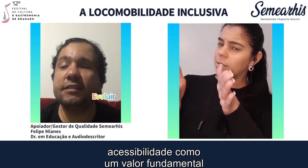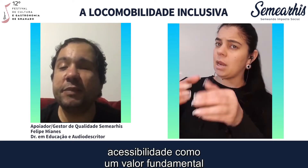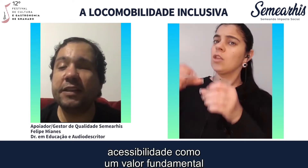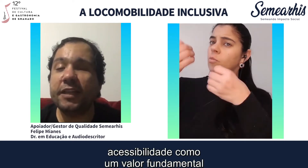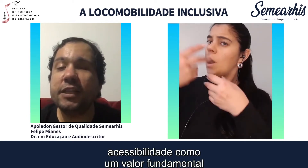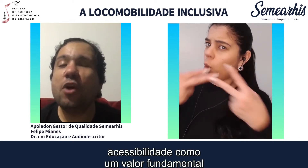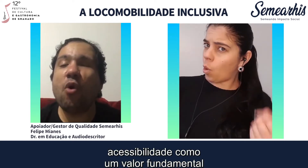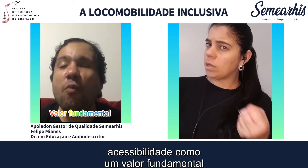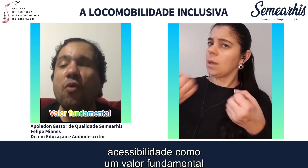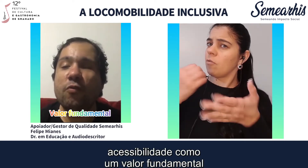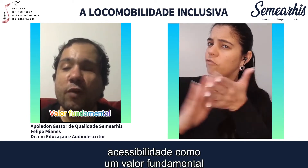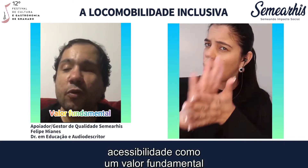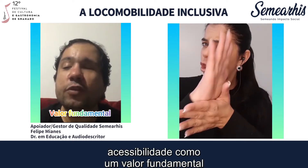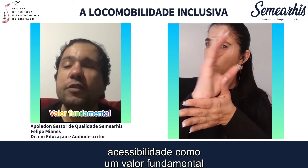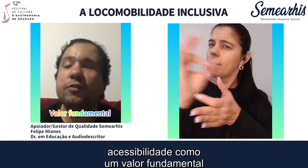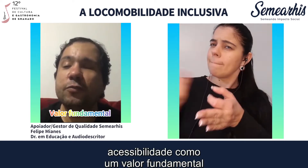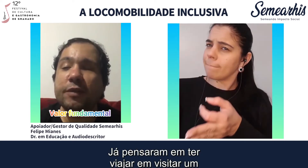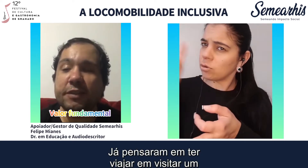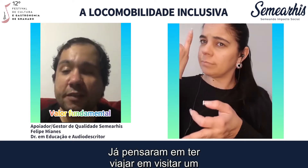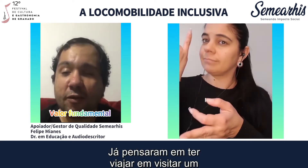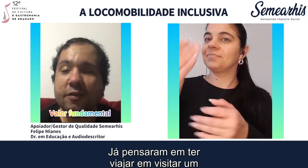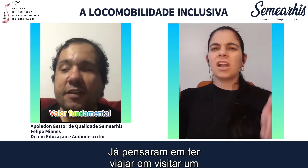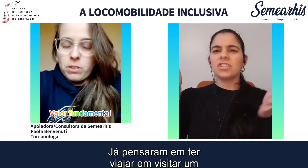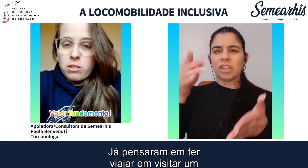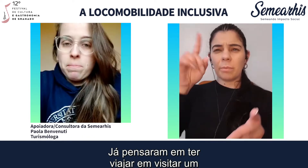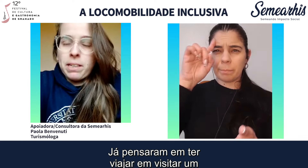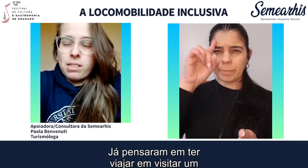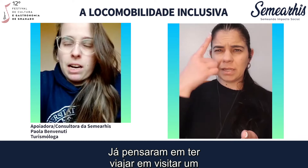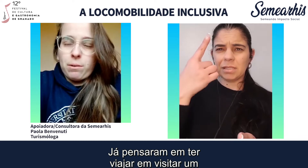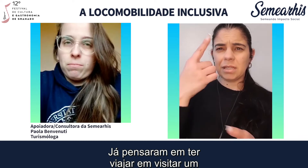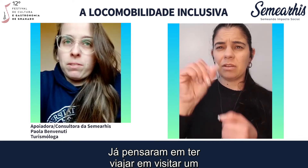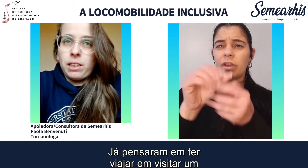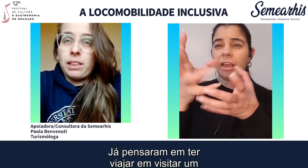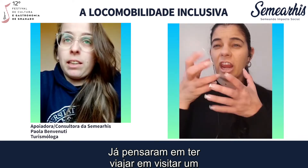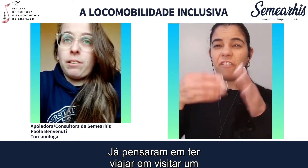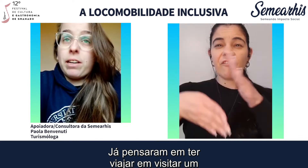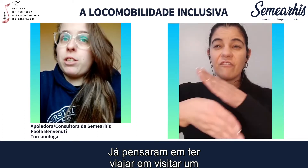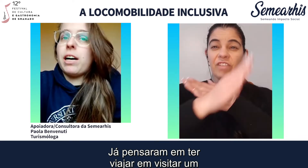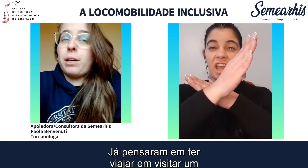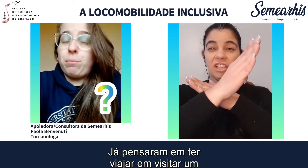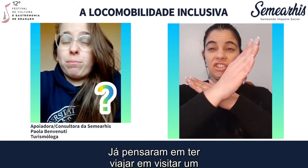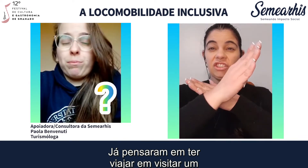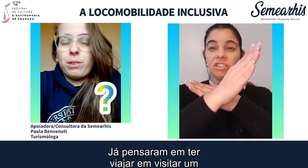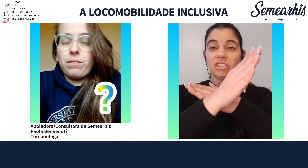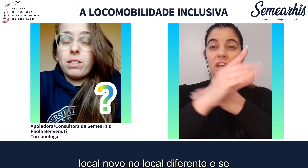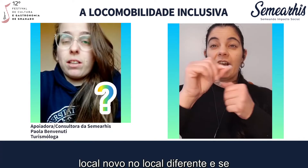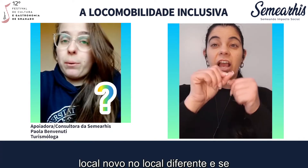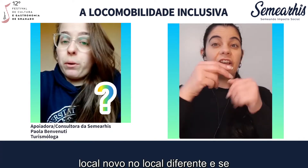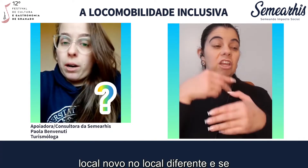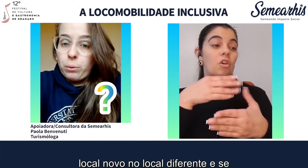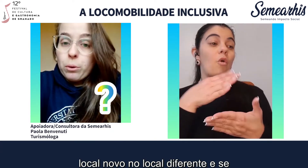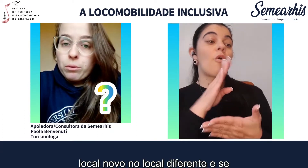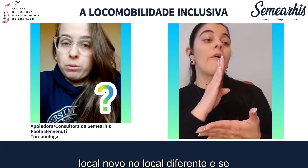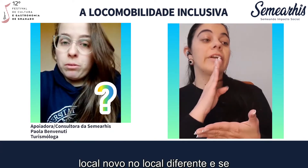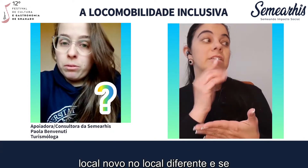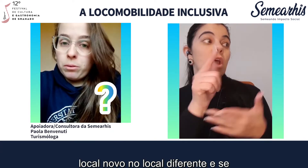na acessibilidade como um valor fundamental. Vocês já pensaram em querer viajar, em visitar um